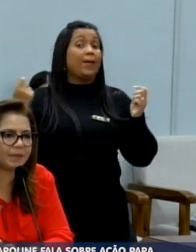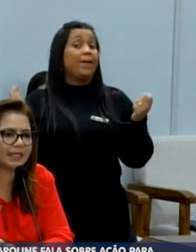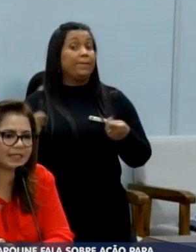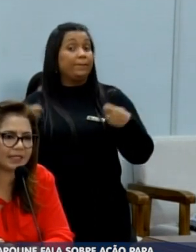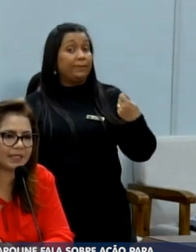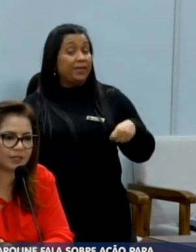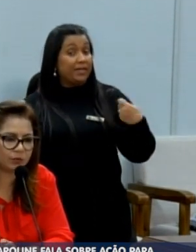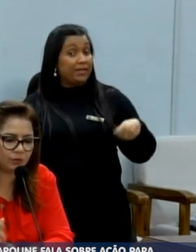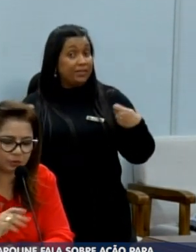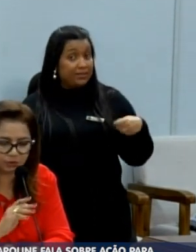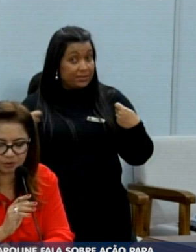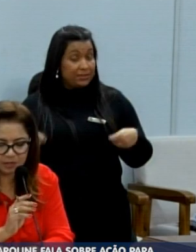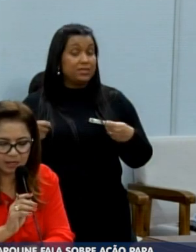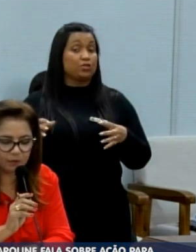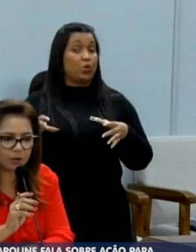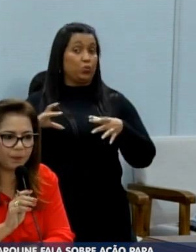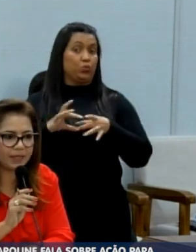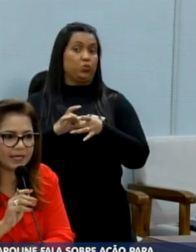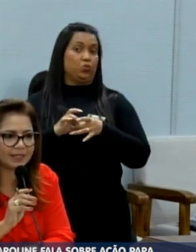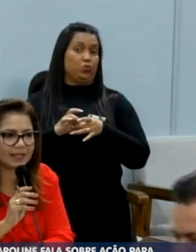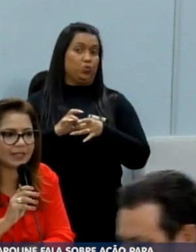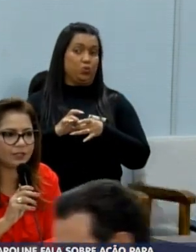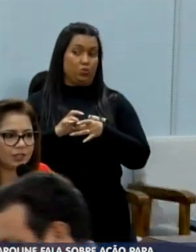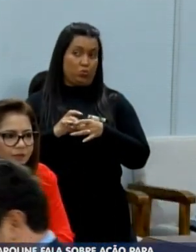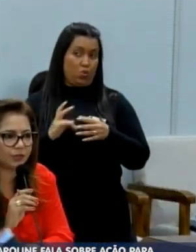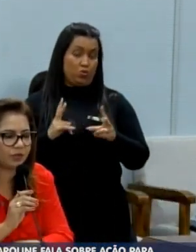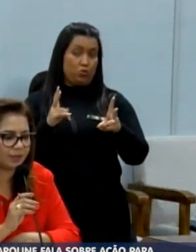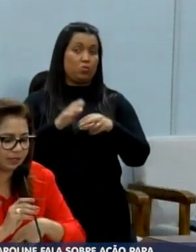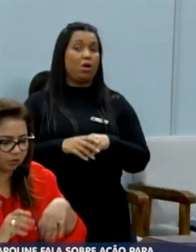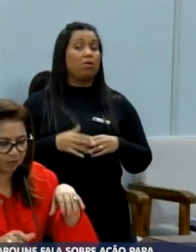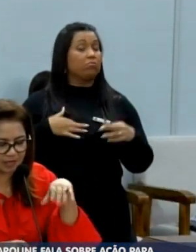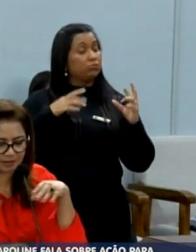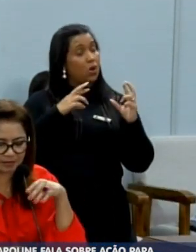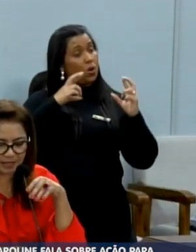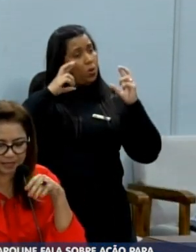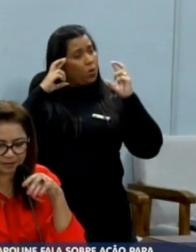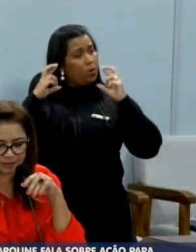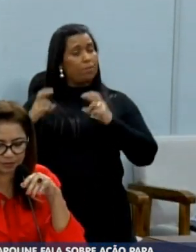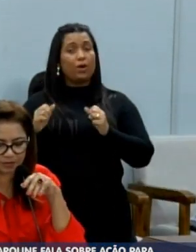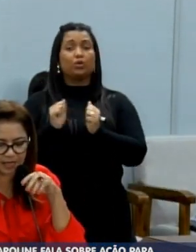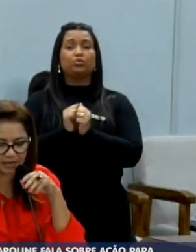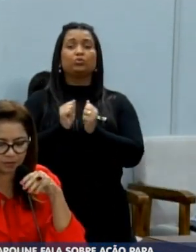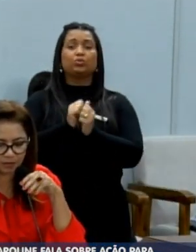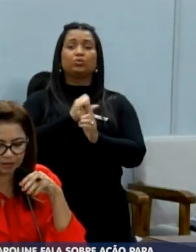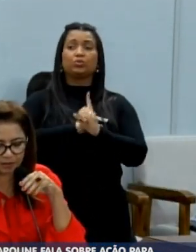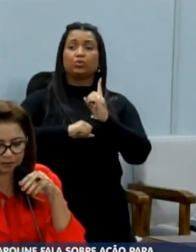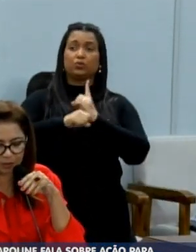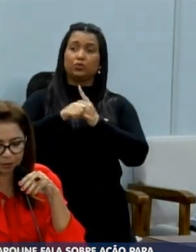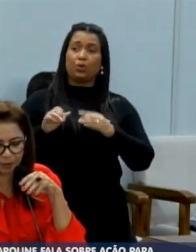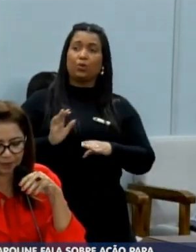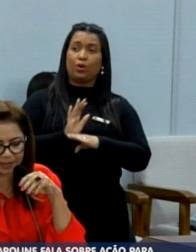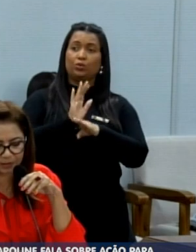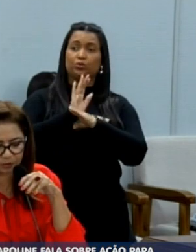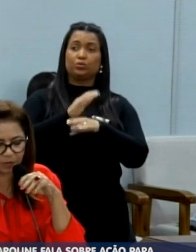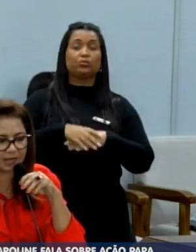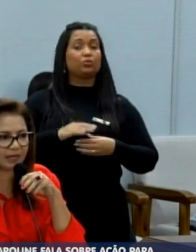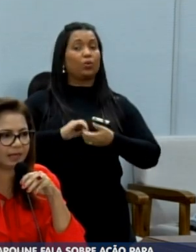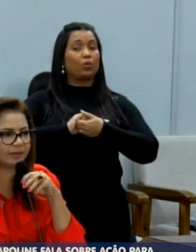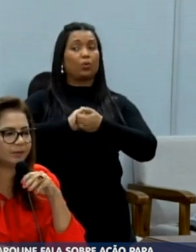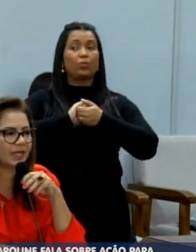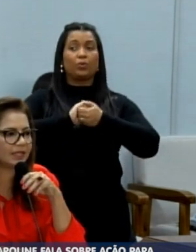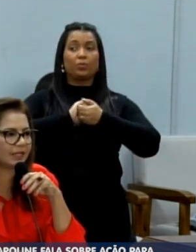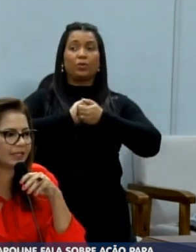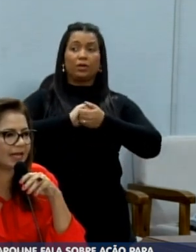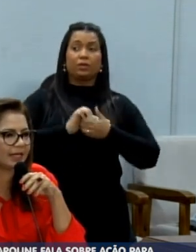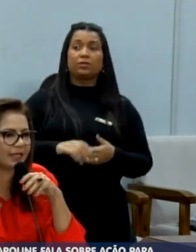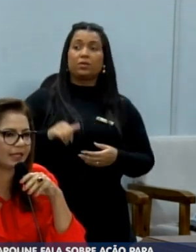precisam permanecer nesses núcleos. Eu acompanhei as tratativas juntamente com a assistência social, no qual cumprimento